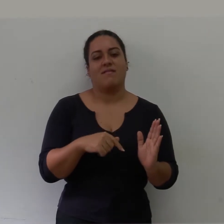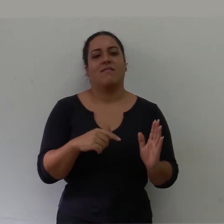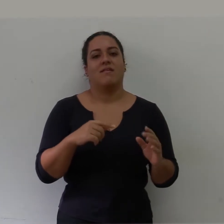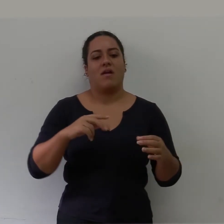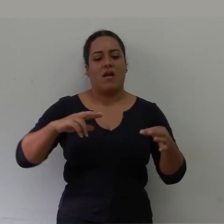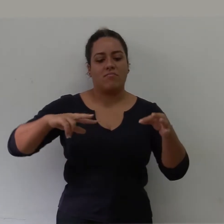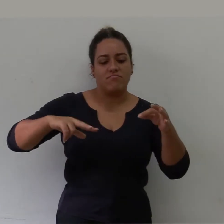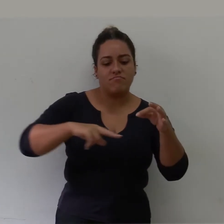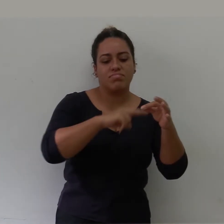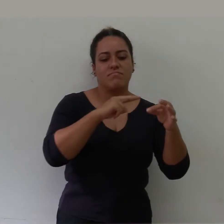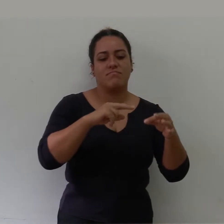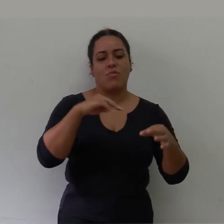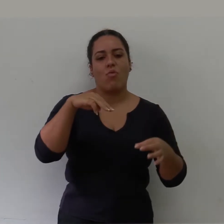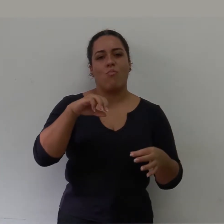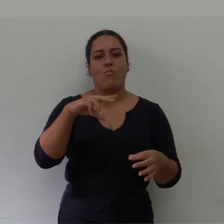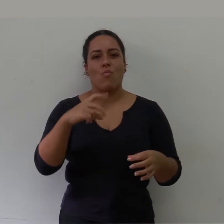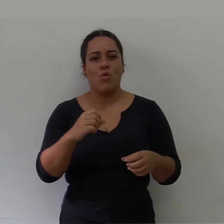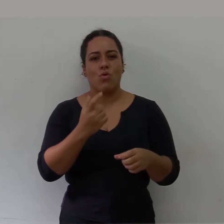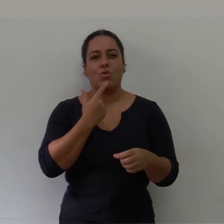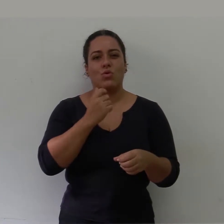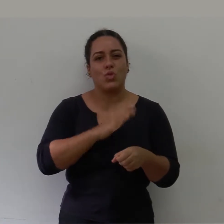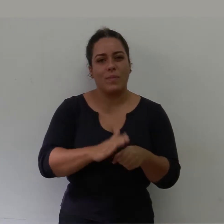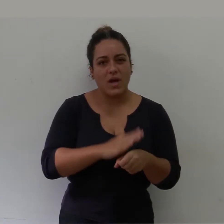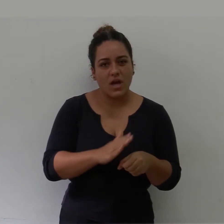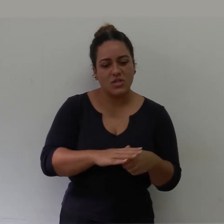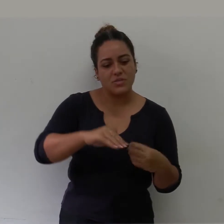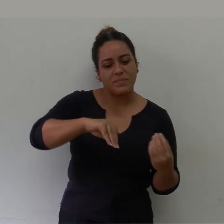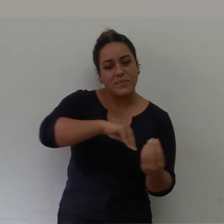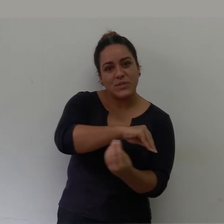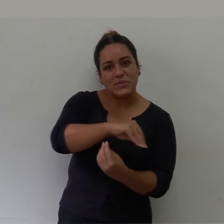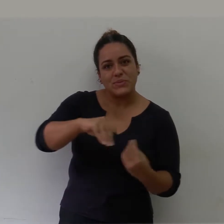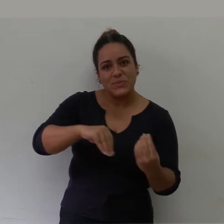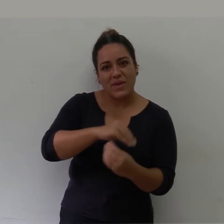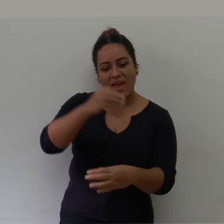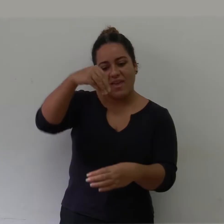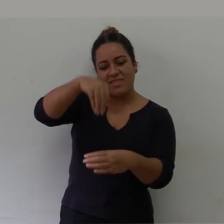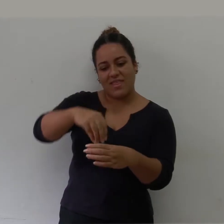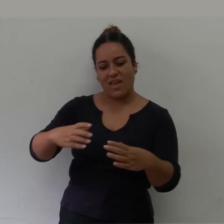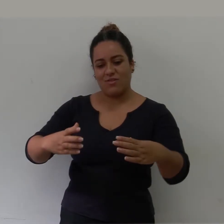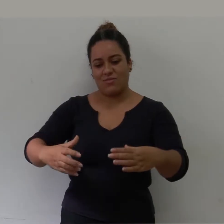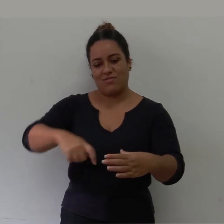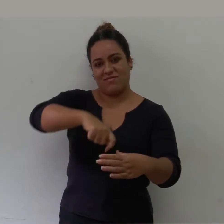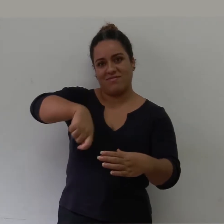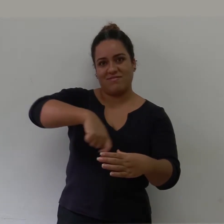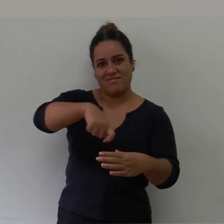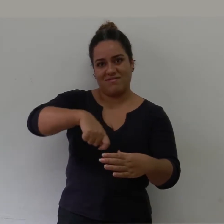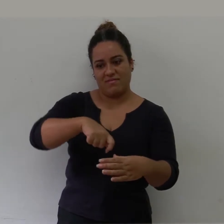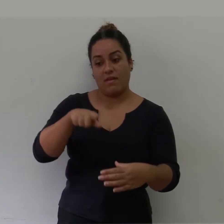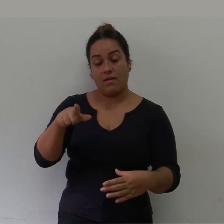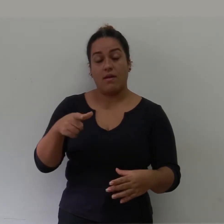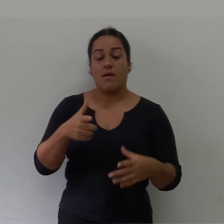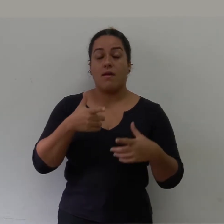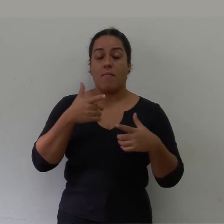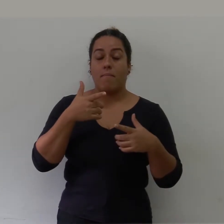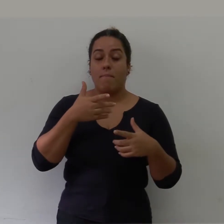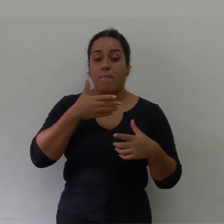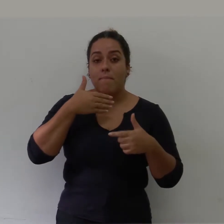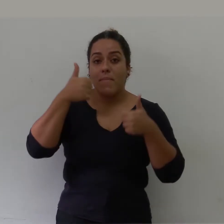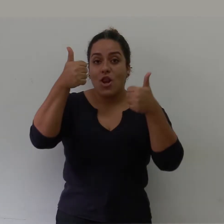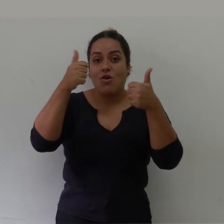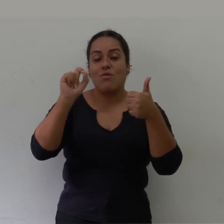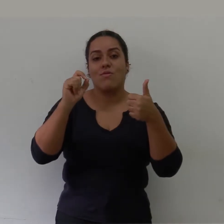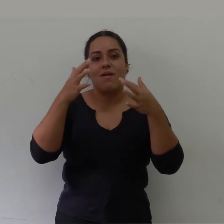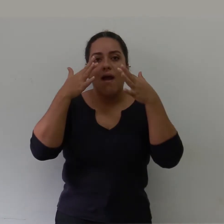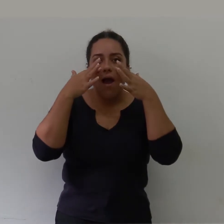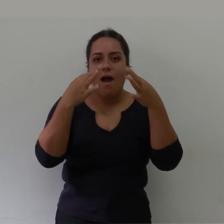o pacotinho de molho de tomate e tem que misturar um e outro dentro de uma travessa. Isso melhorou a atenção dele. As